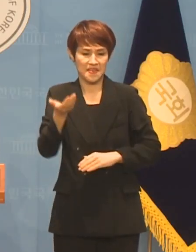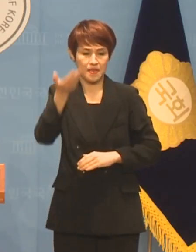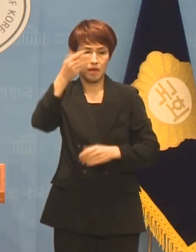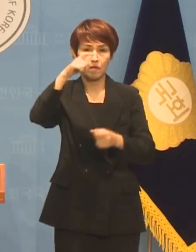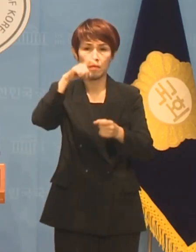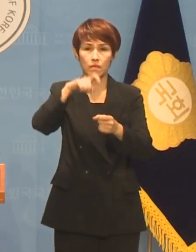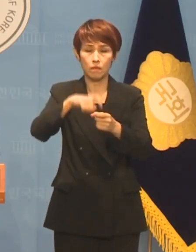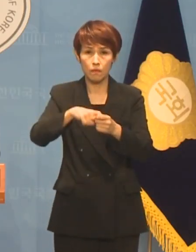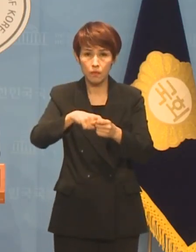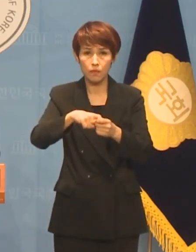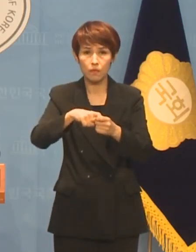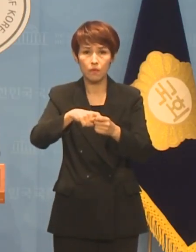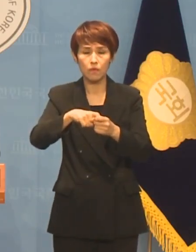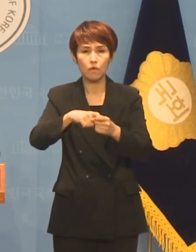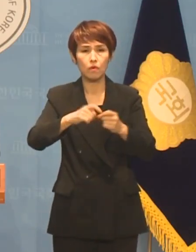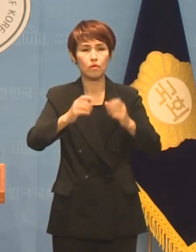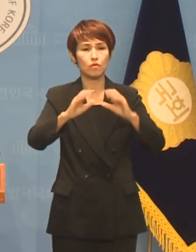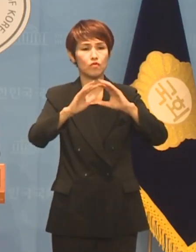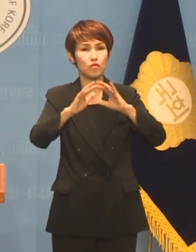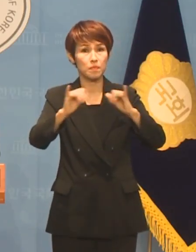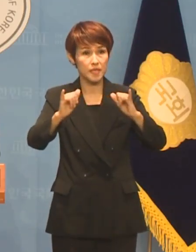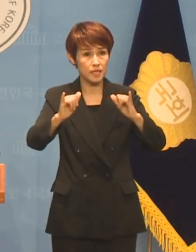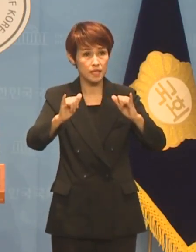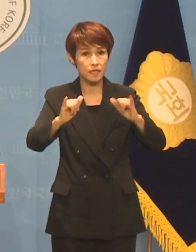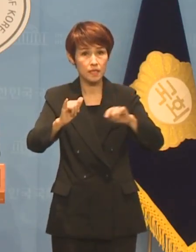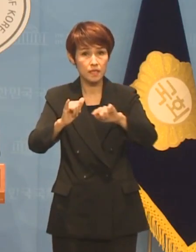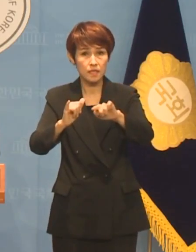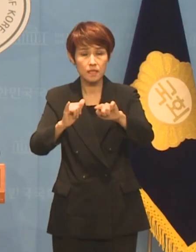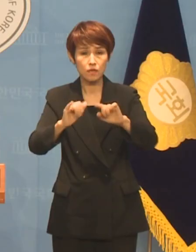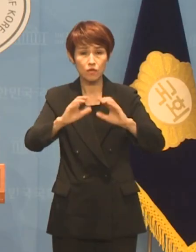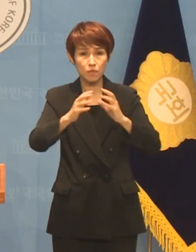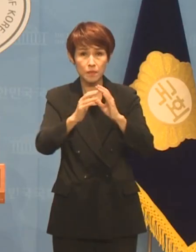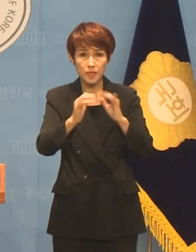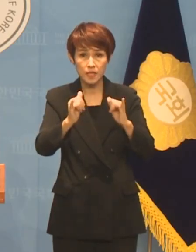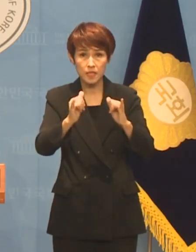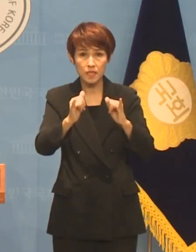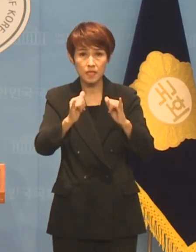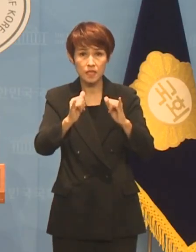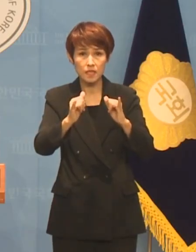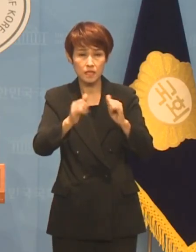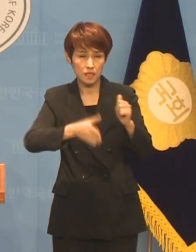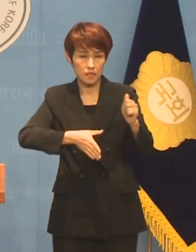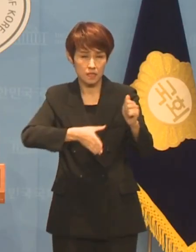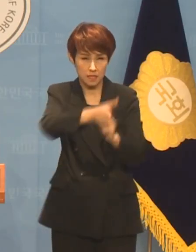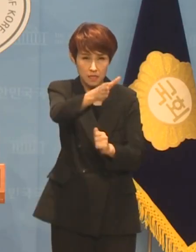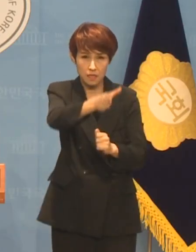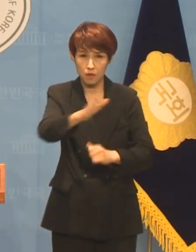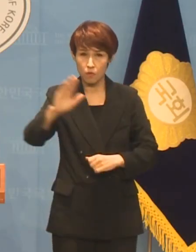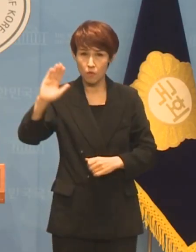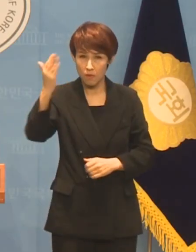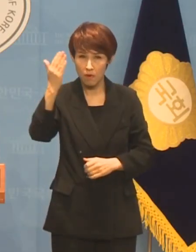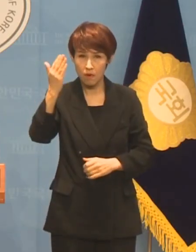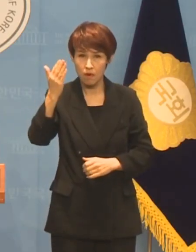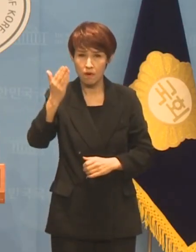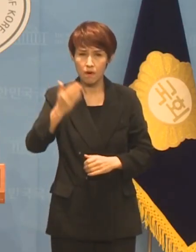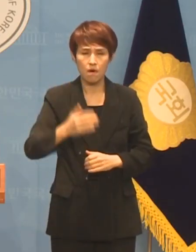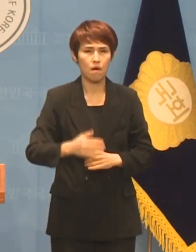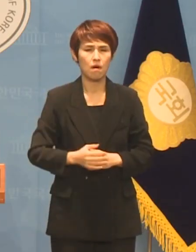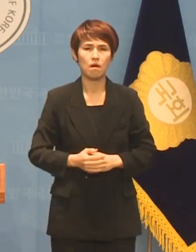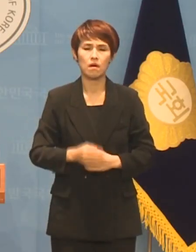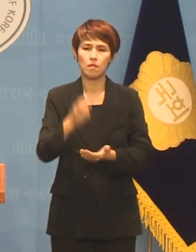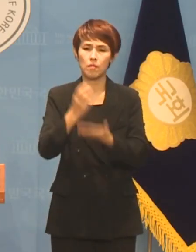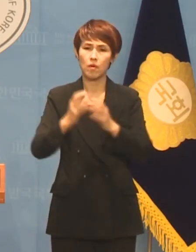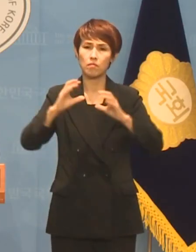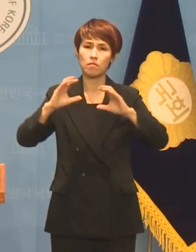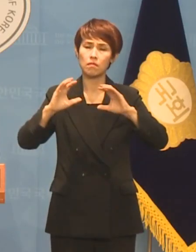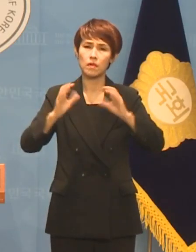없이 국민을 마구잡이로 해집어도 된다는 것이